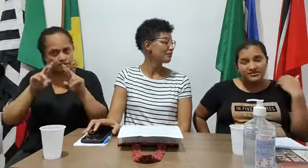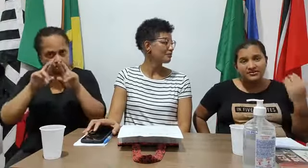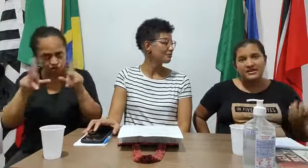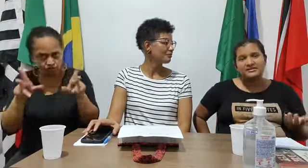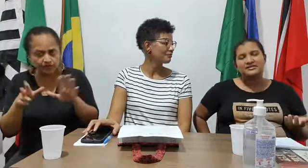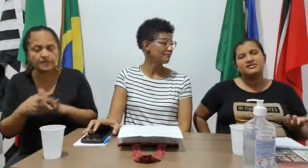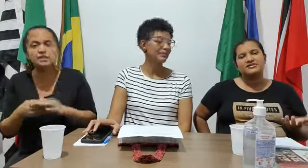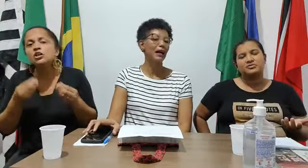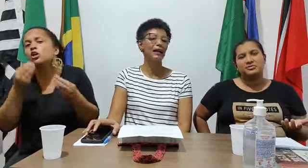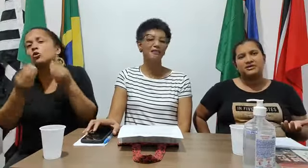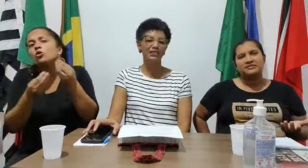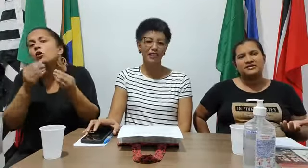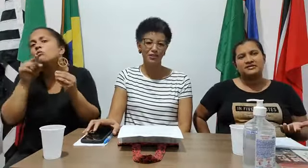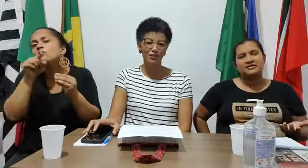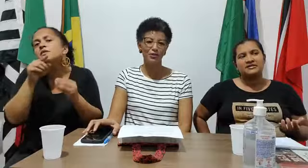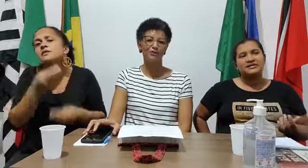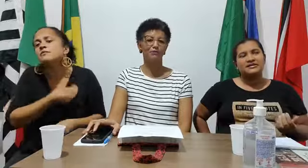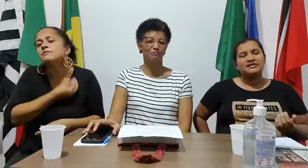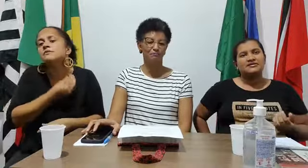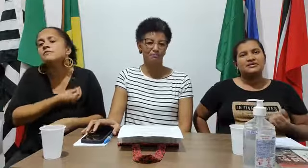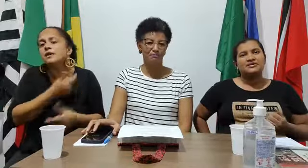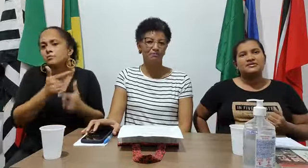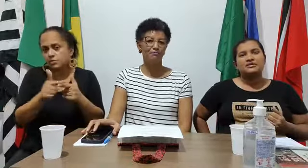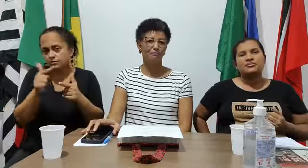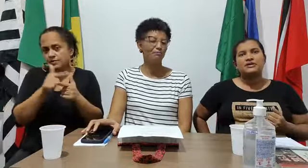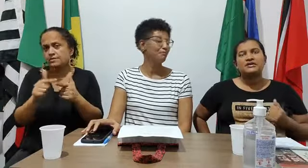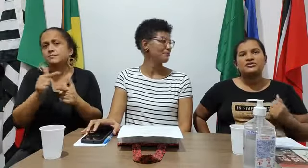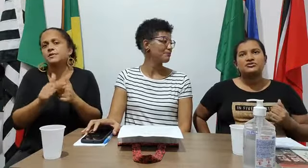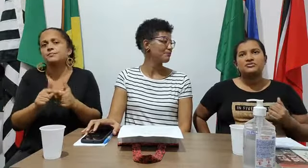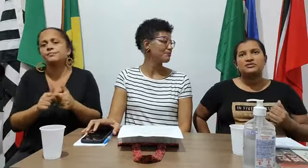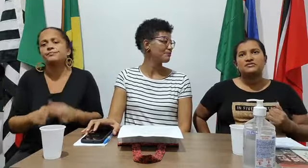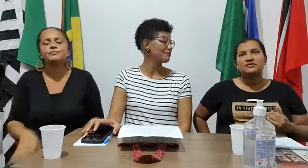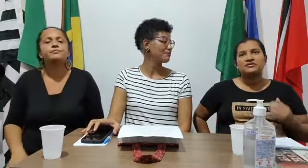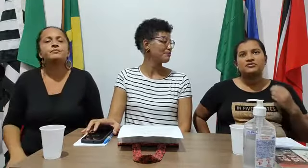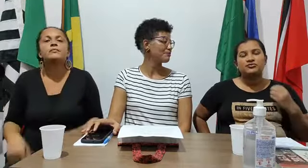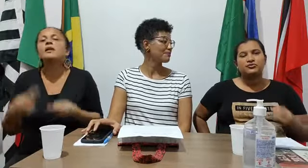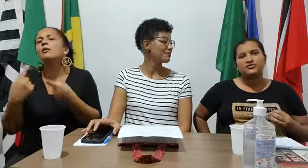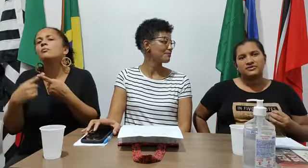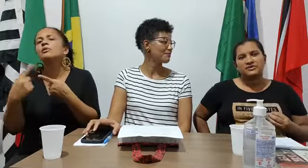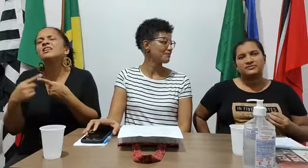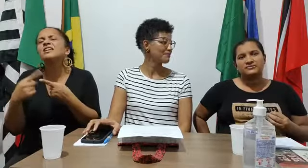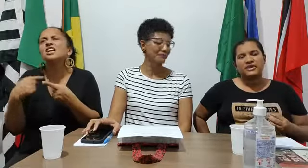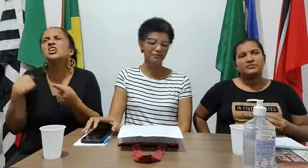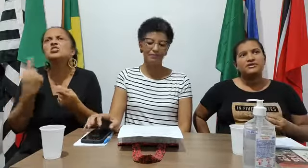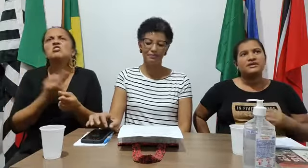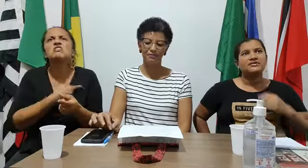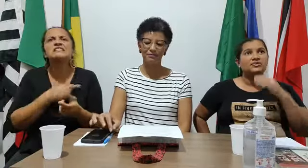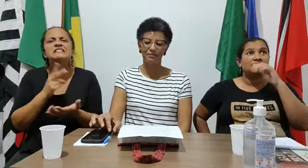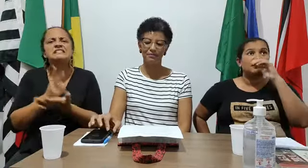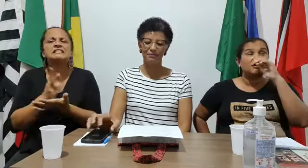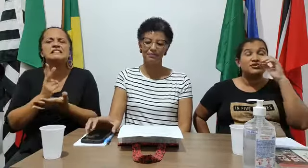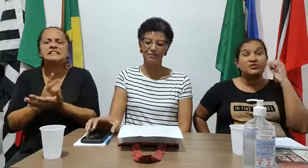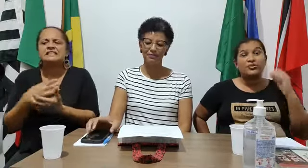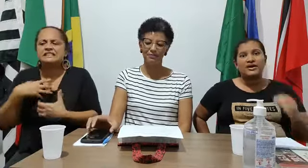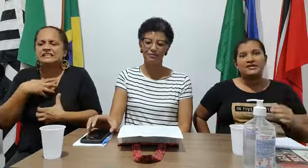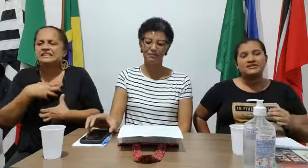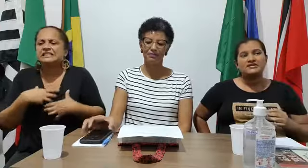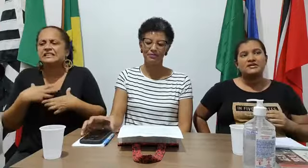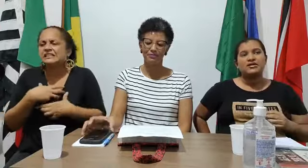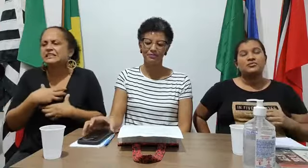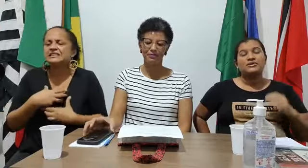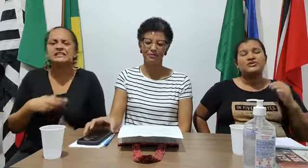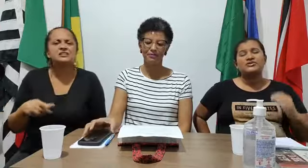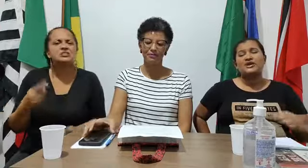você enfrenta esses problemas, né? Então, assim, por que a gente muitas vezes se frustra? Por que muitas vezes a gente